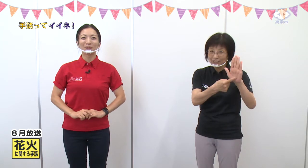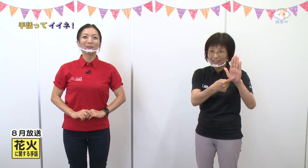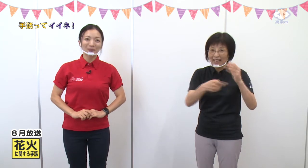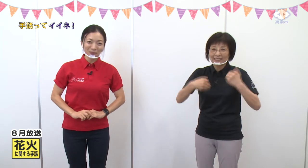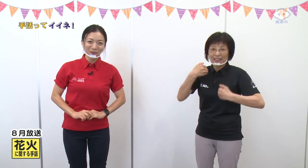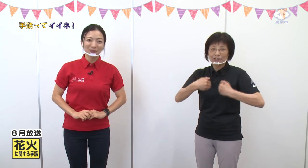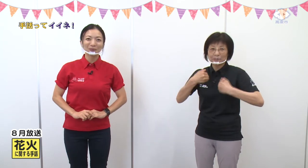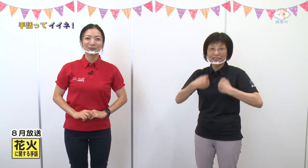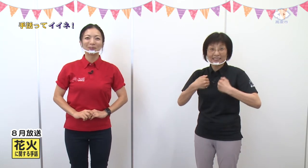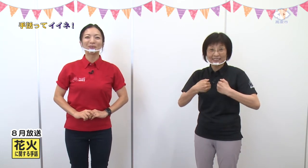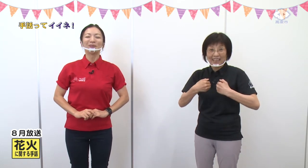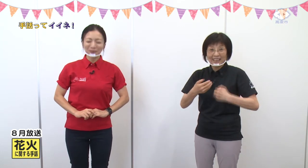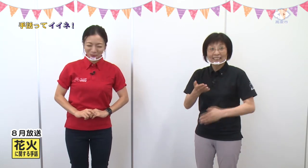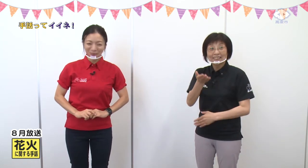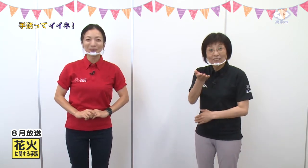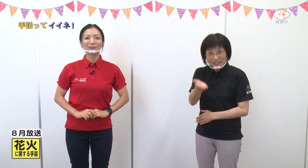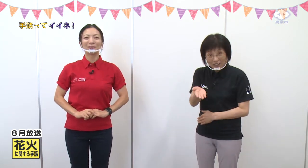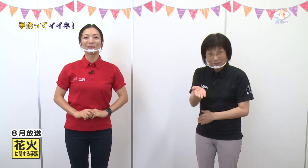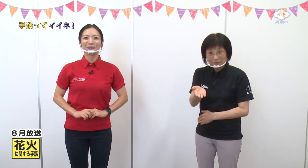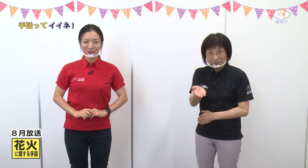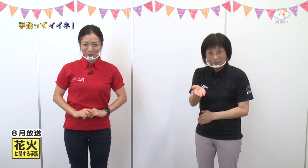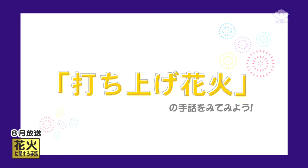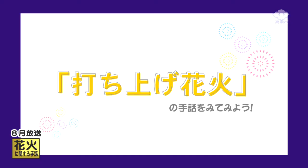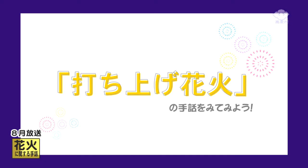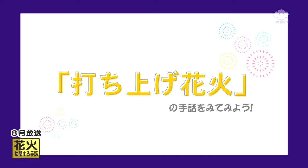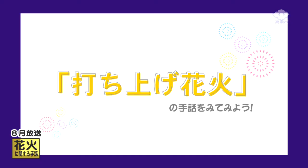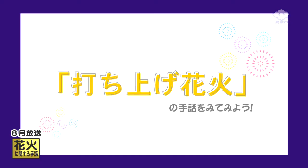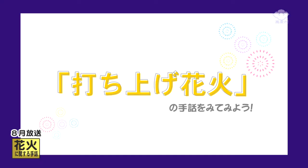るか楽しみですね。どうぞ。